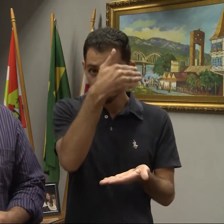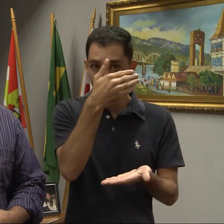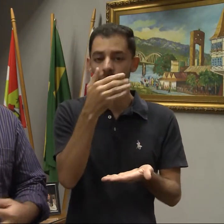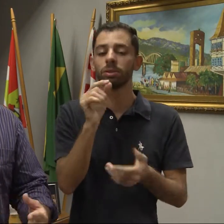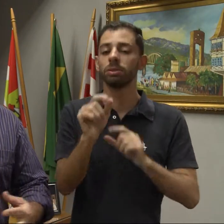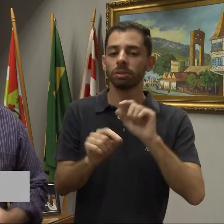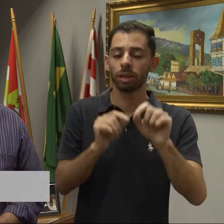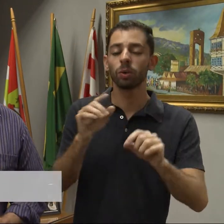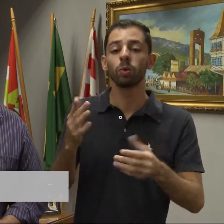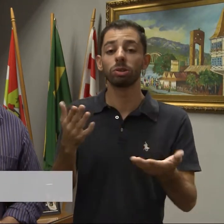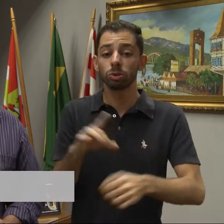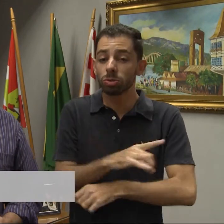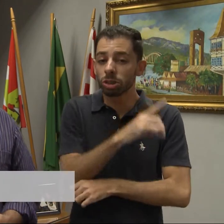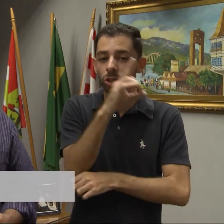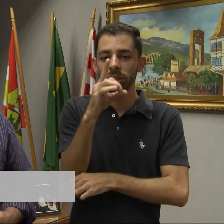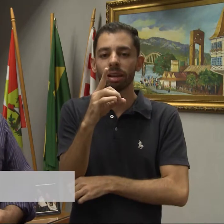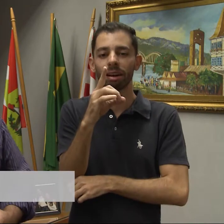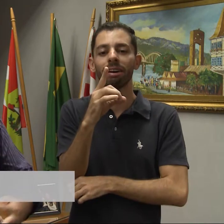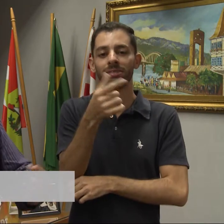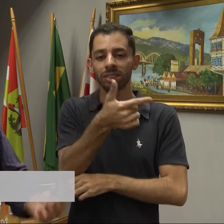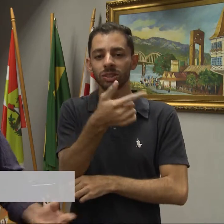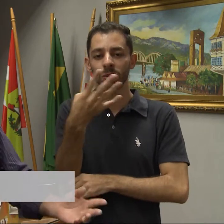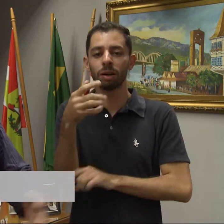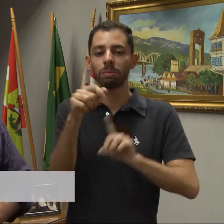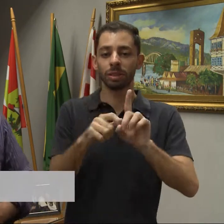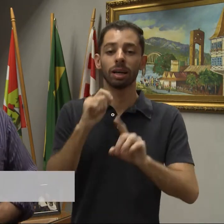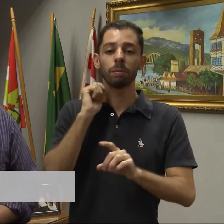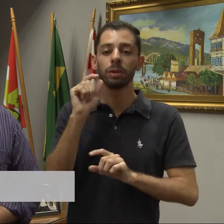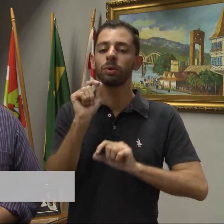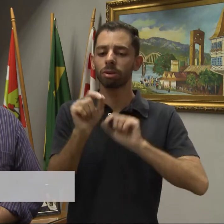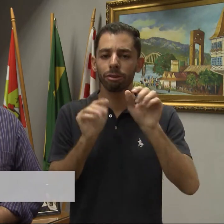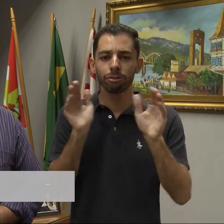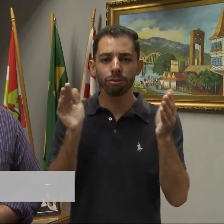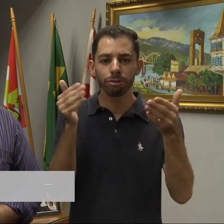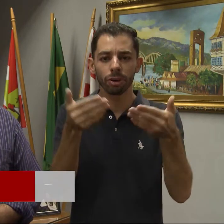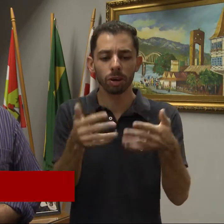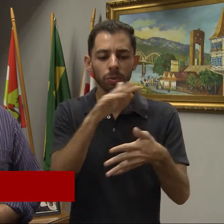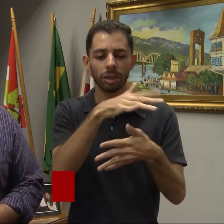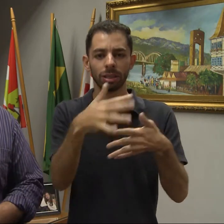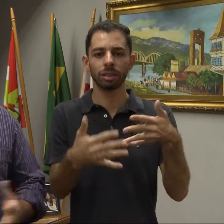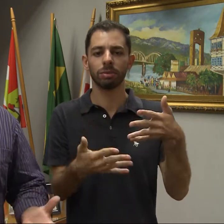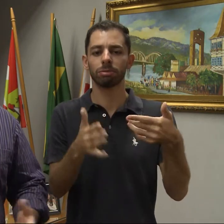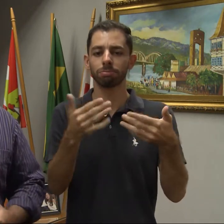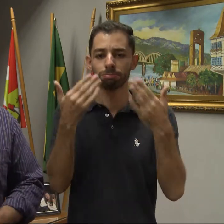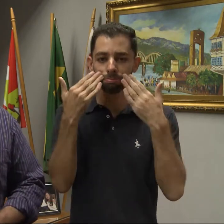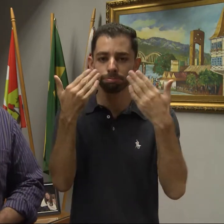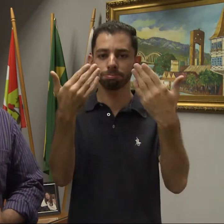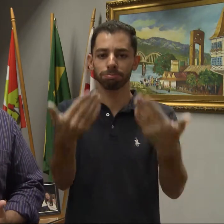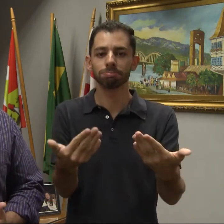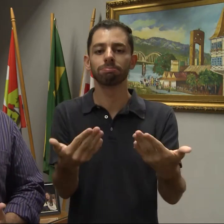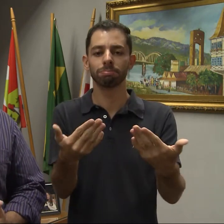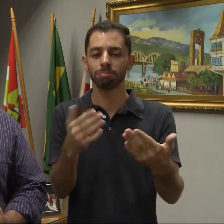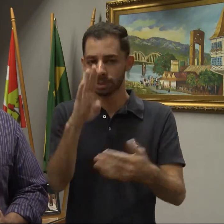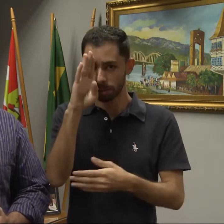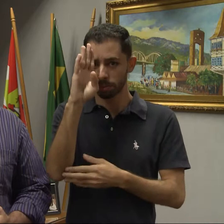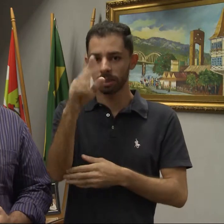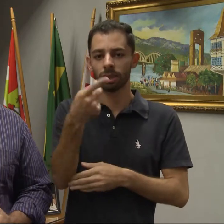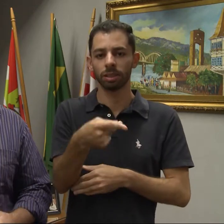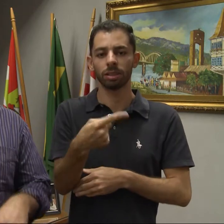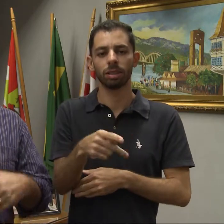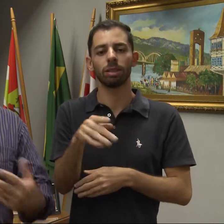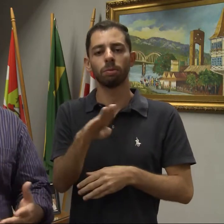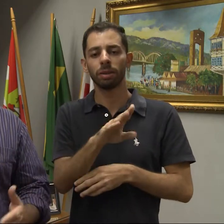é um dia para trabalhar a temática da Libras, o Dia Municipal de Libras aqui no município.